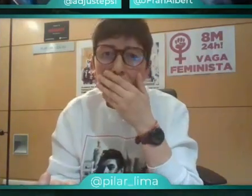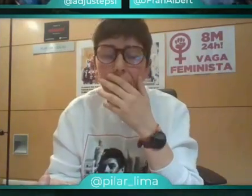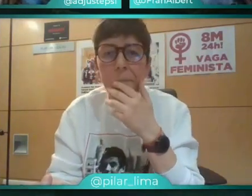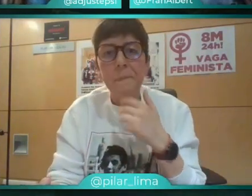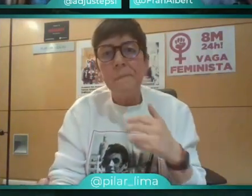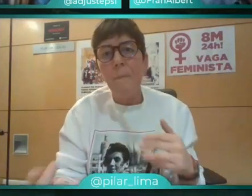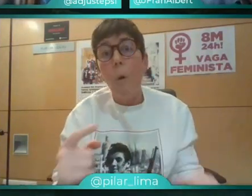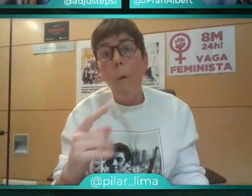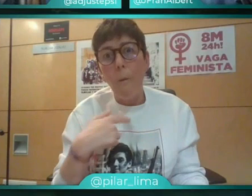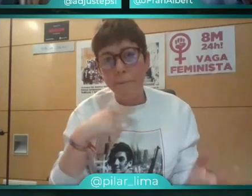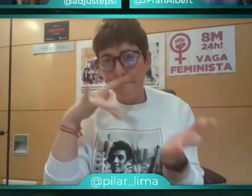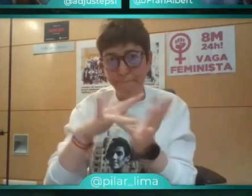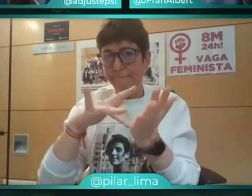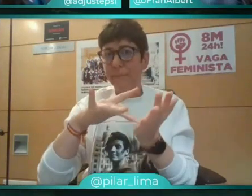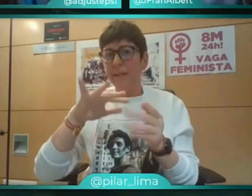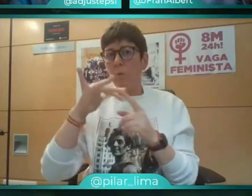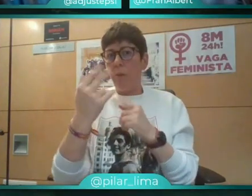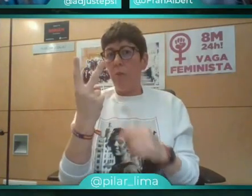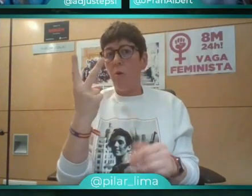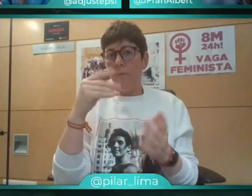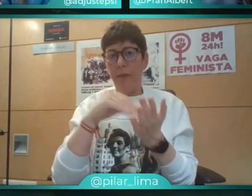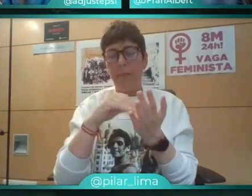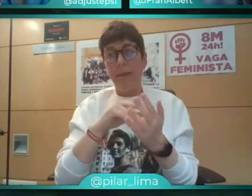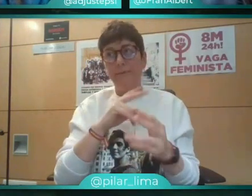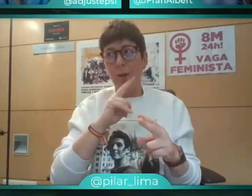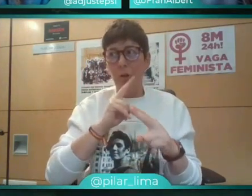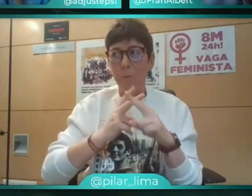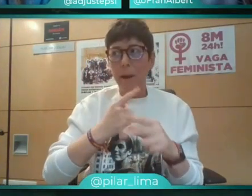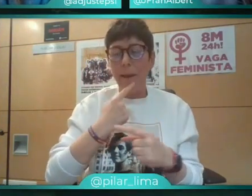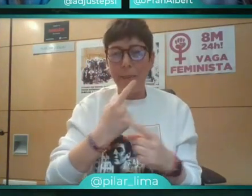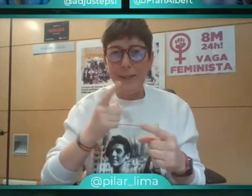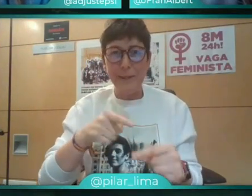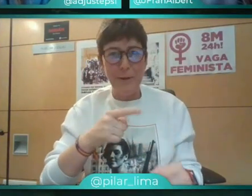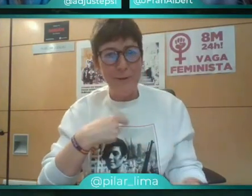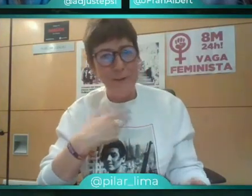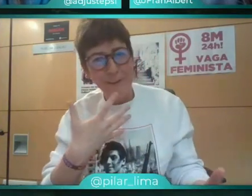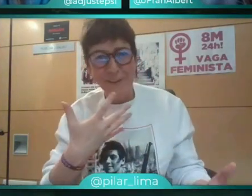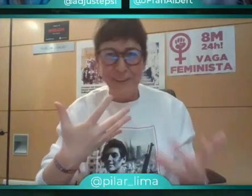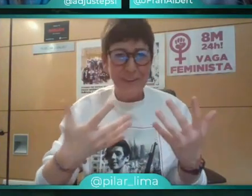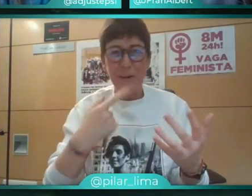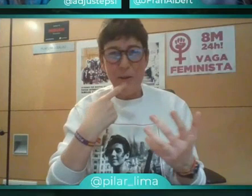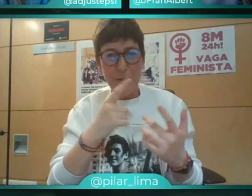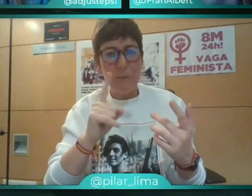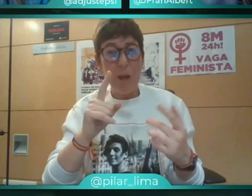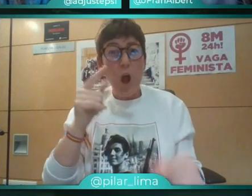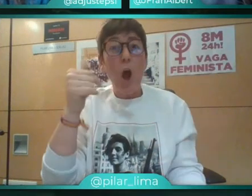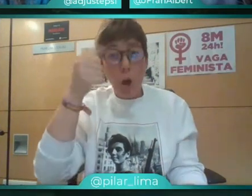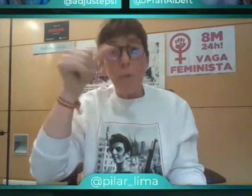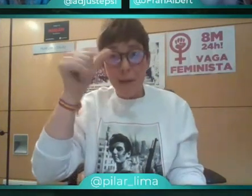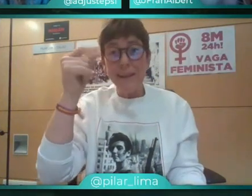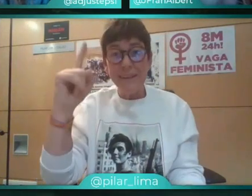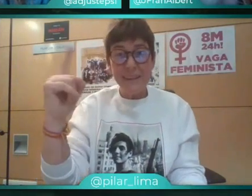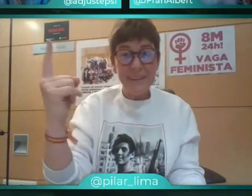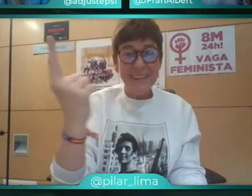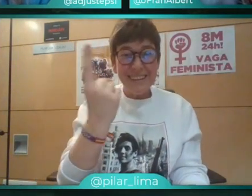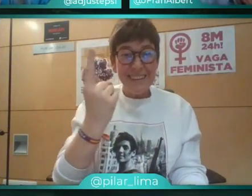por parte más de los hombres yo he tocado dos situaciones que no sé sin